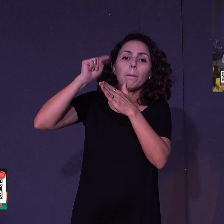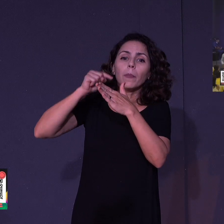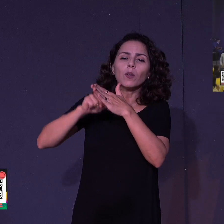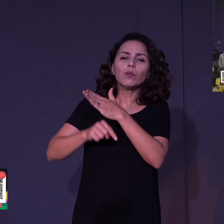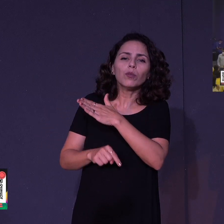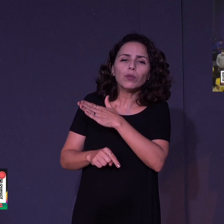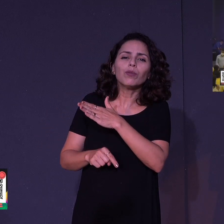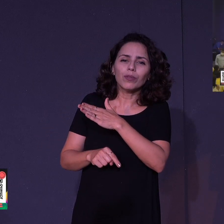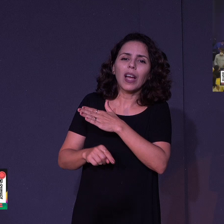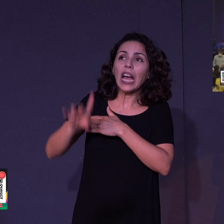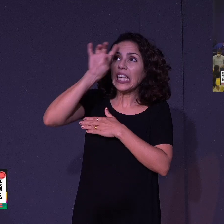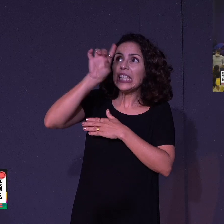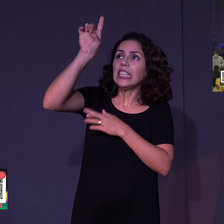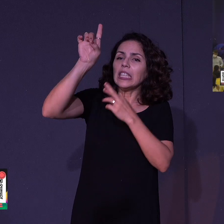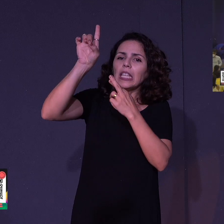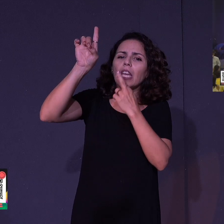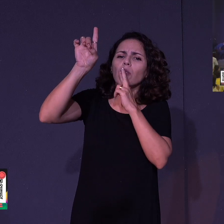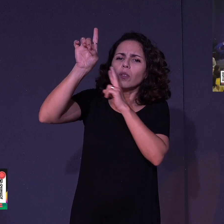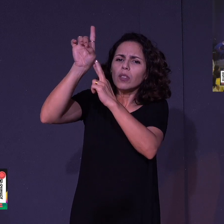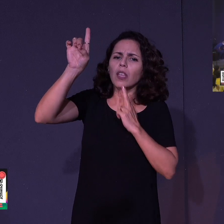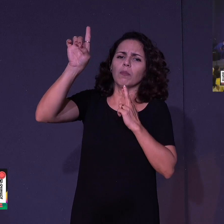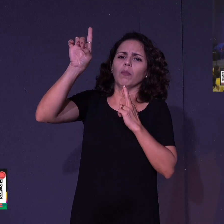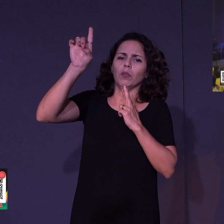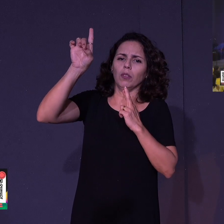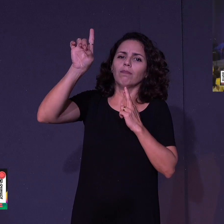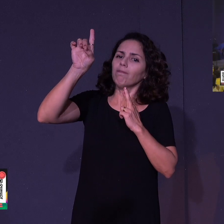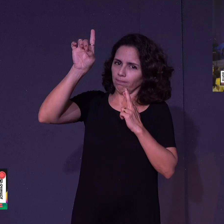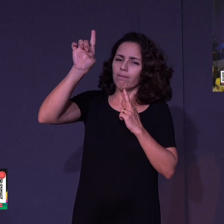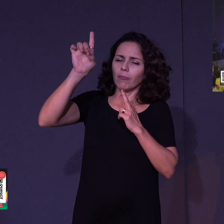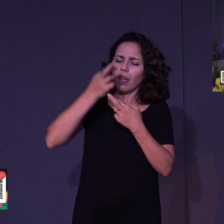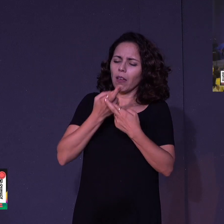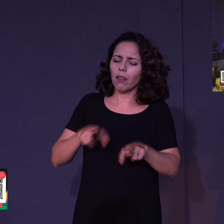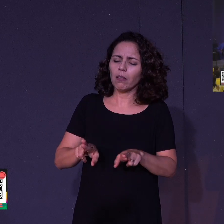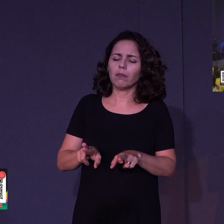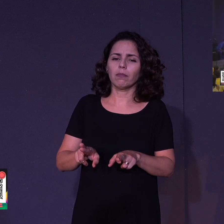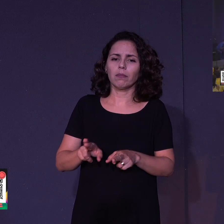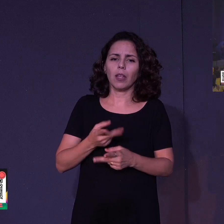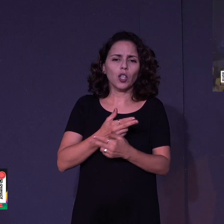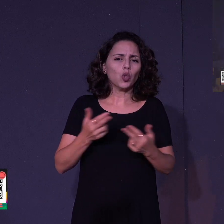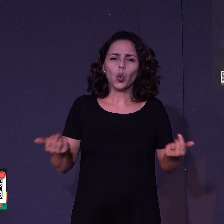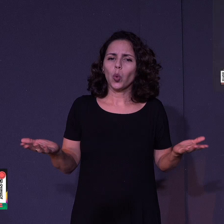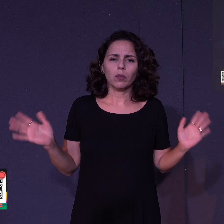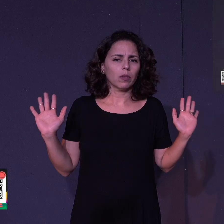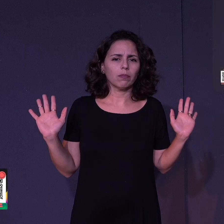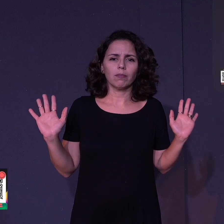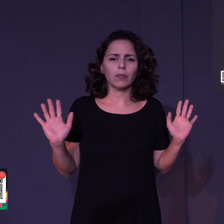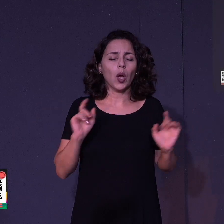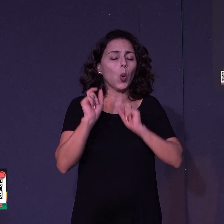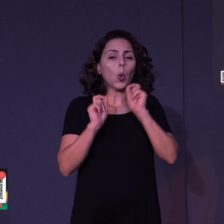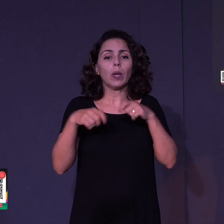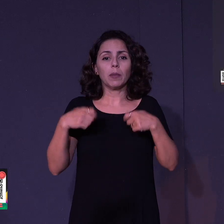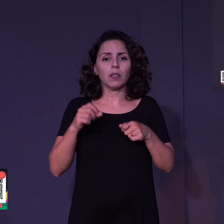tem solução para os problemas que só você e Deus sabem. O que nós devemos fazer é nos entregar nesse relacionamento de intimidade com o